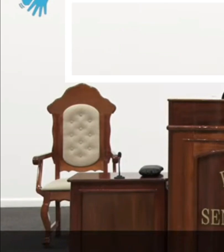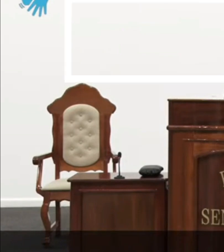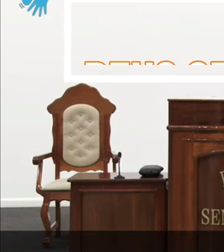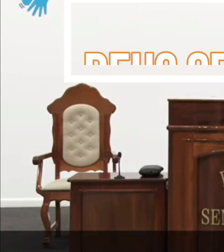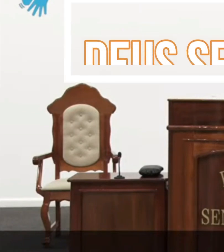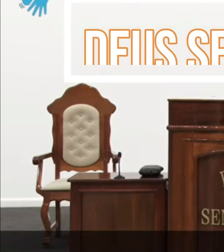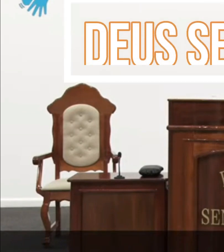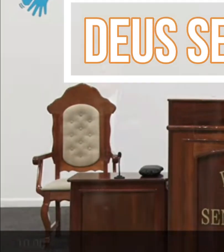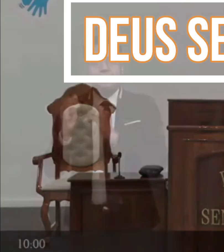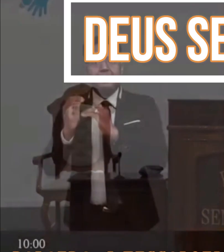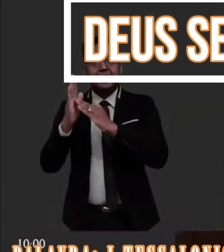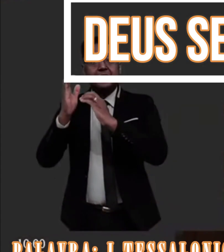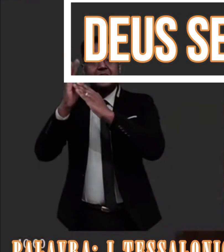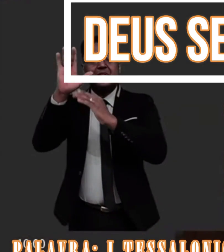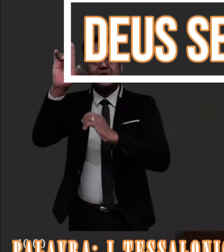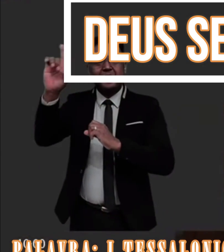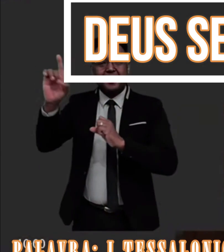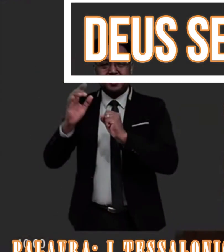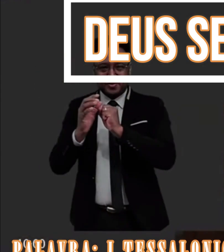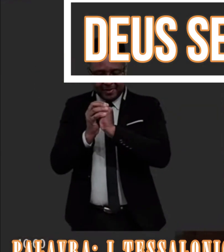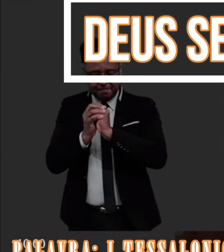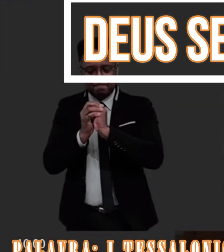Deus seja louvado.